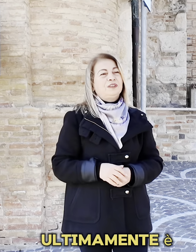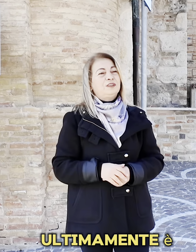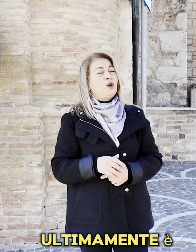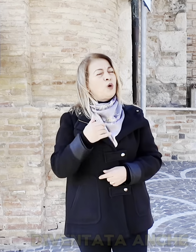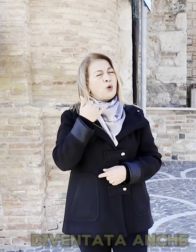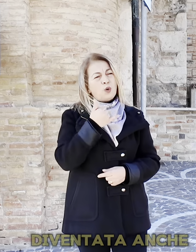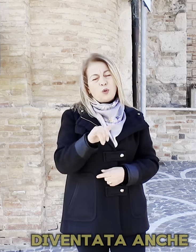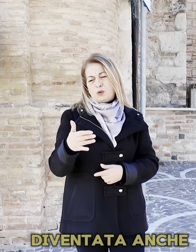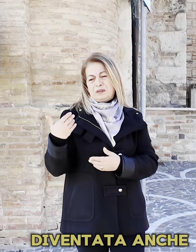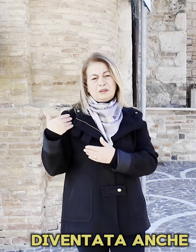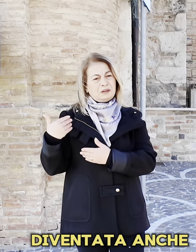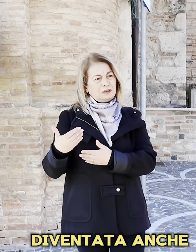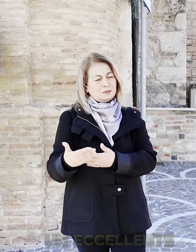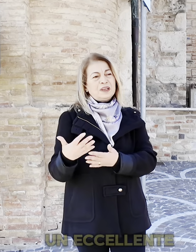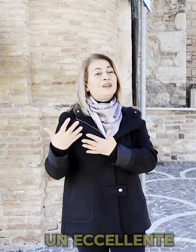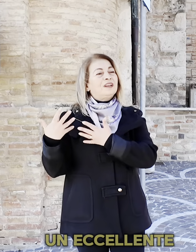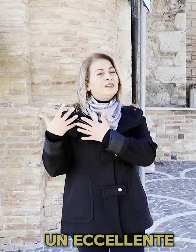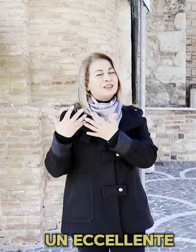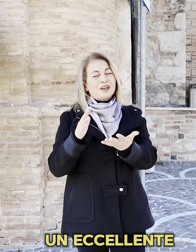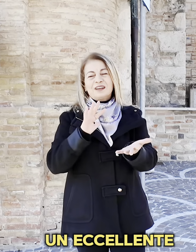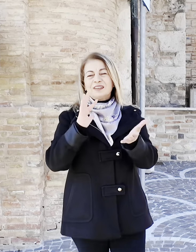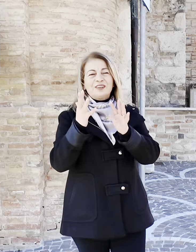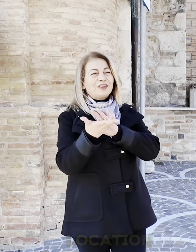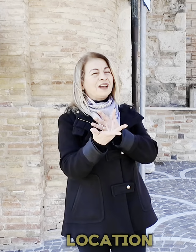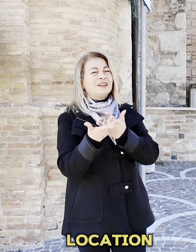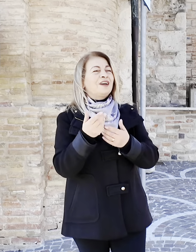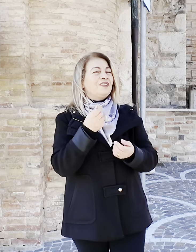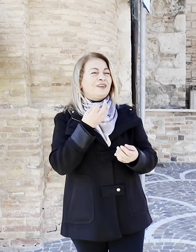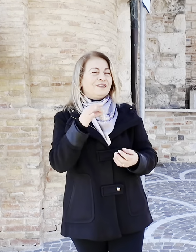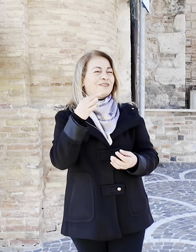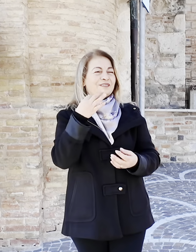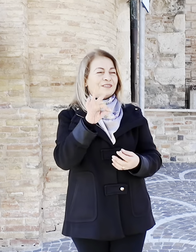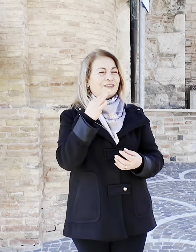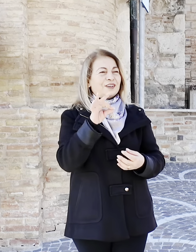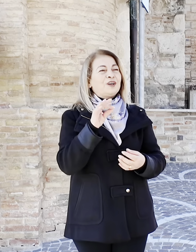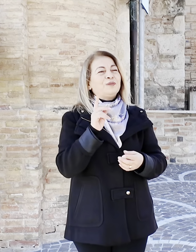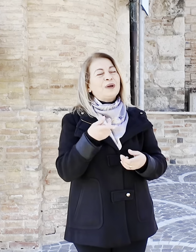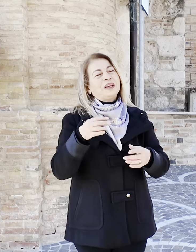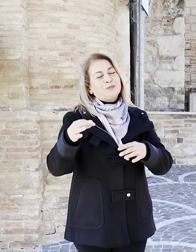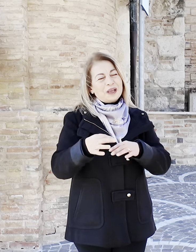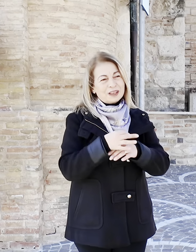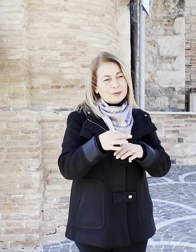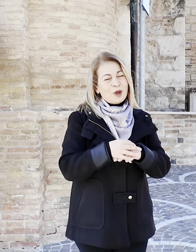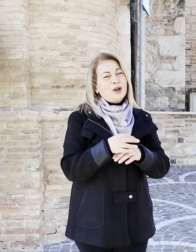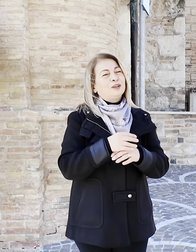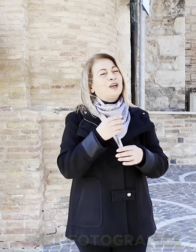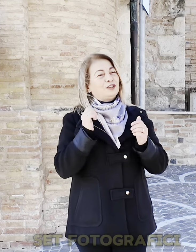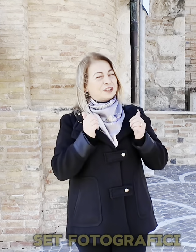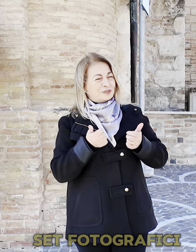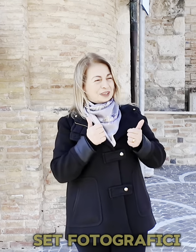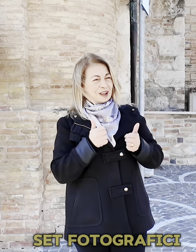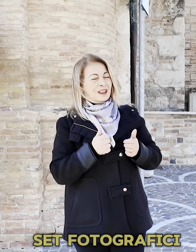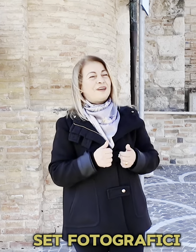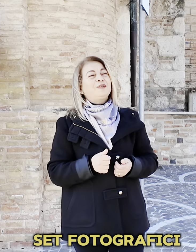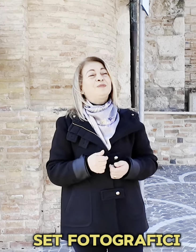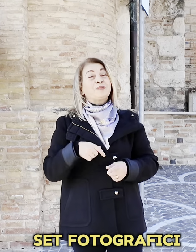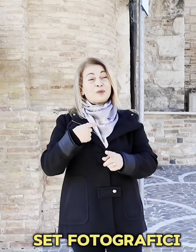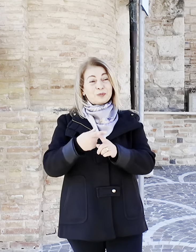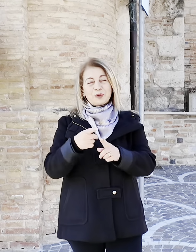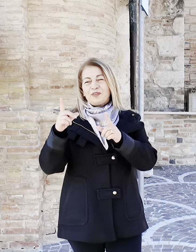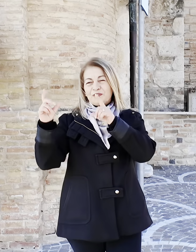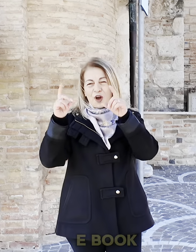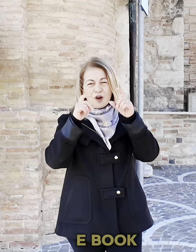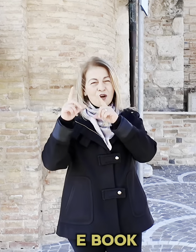Ultimamente è diventata anche un'eccellente location per matrimoni civili, set